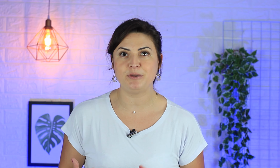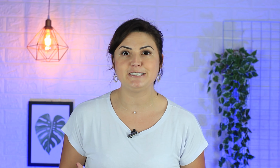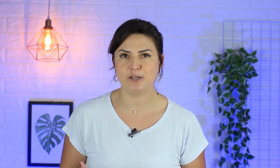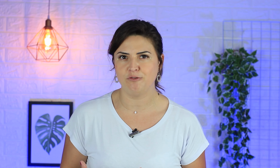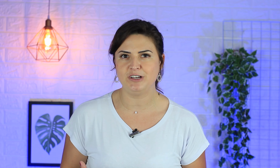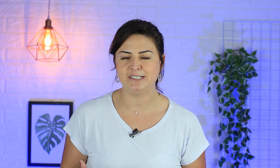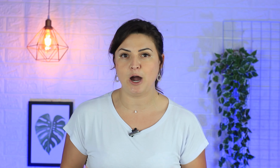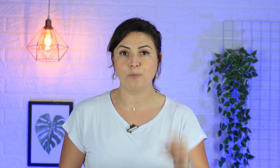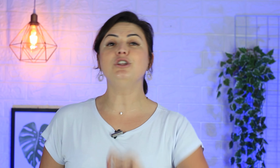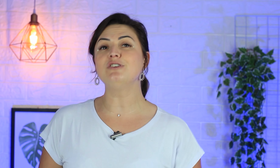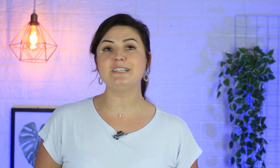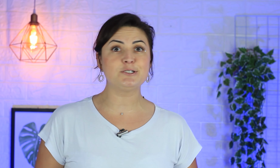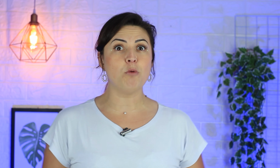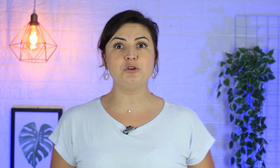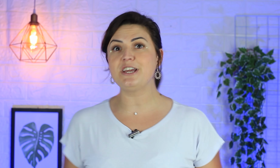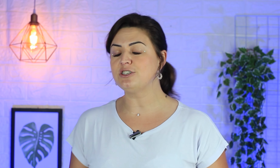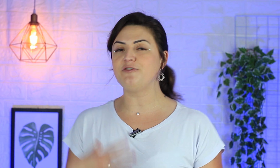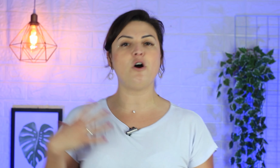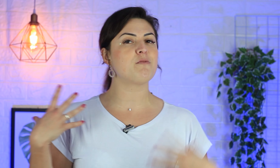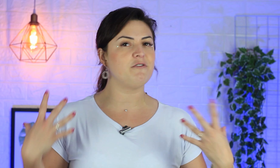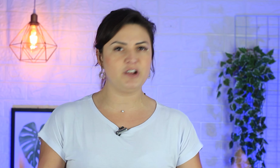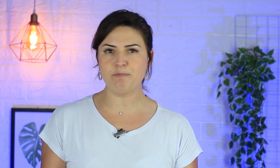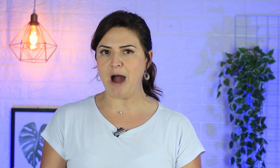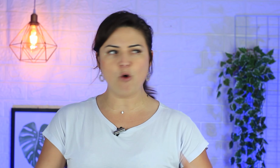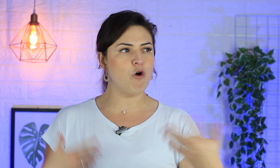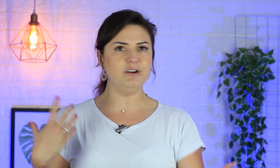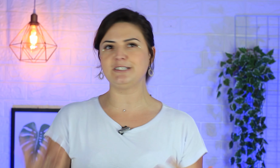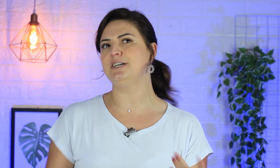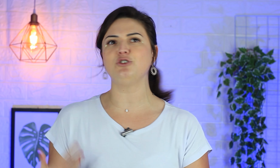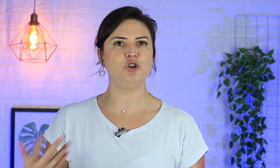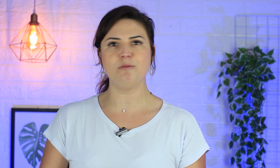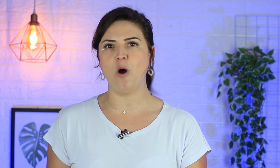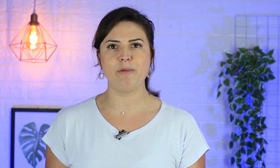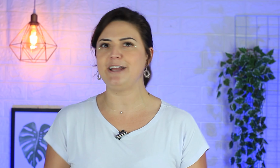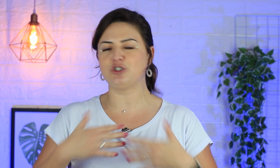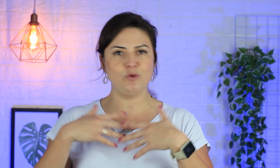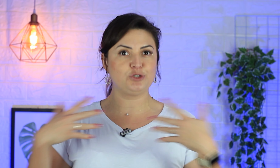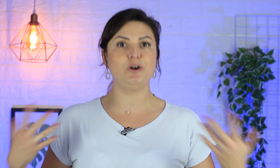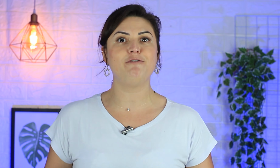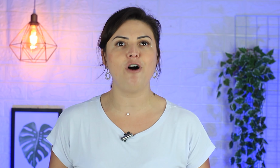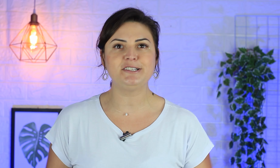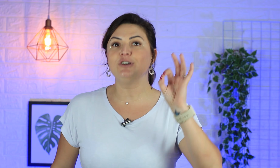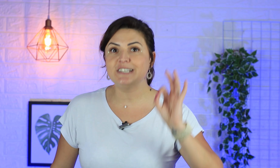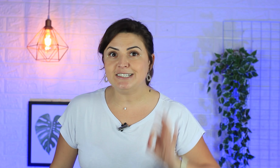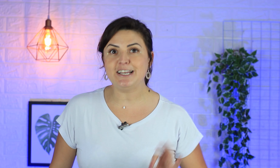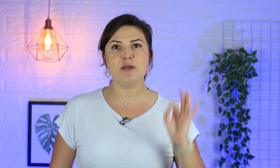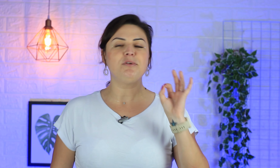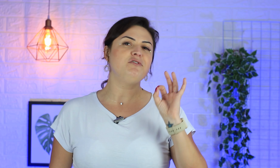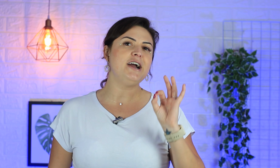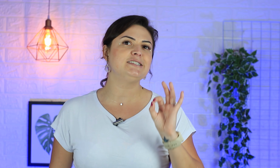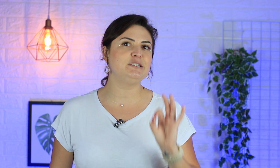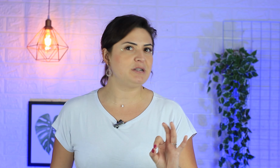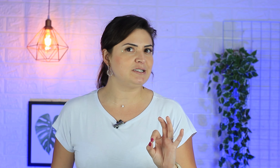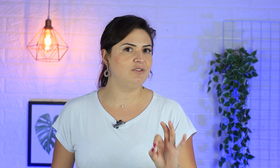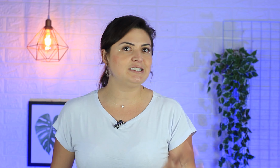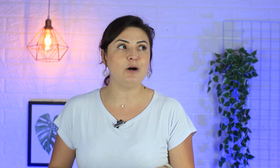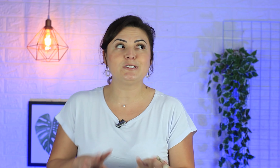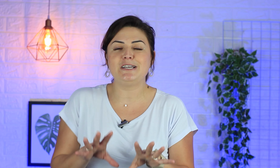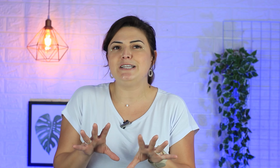expressão facial? Quando você se comunica de forma verbal, conversando normalmente com a sua voz, você sempre faz a expressão facial sem